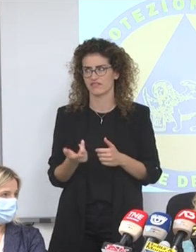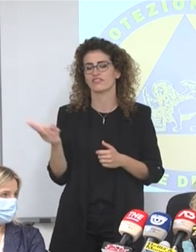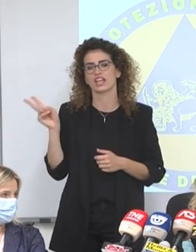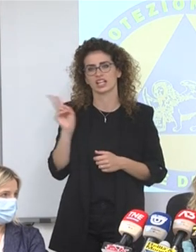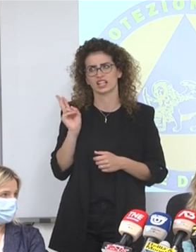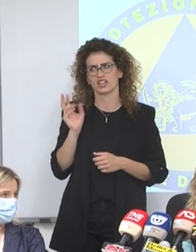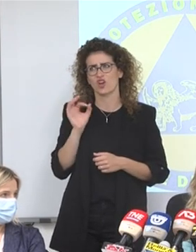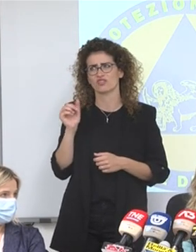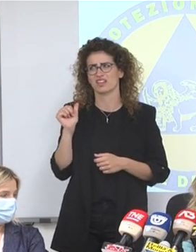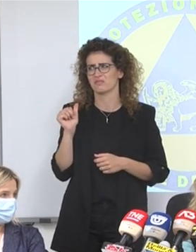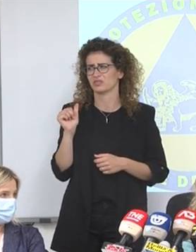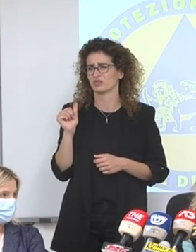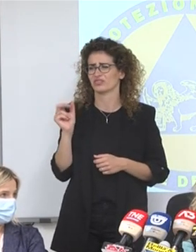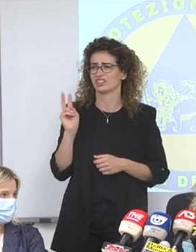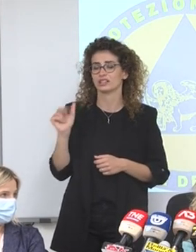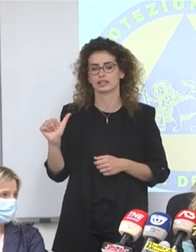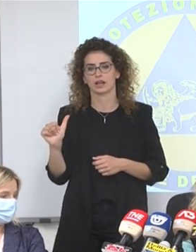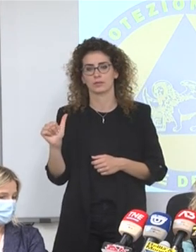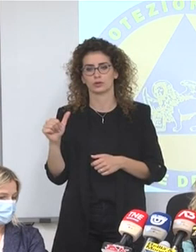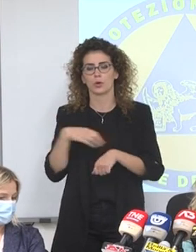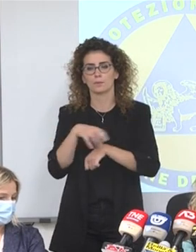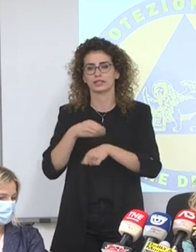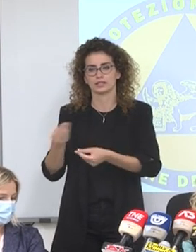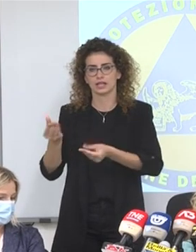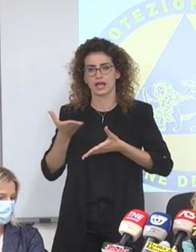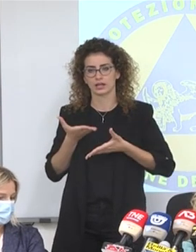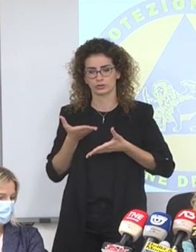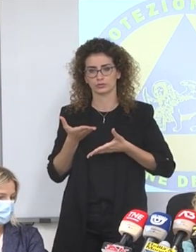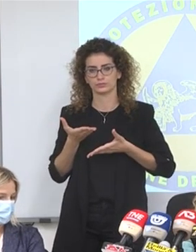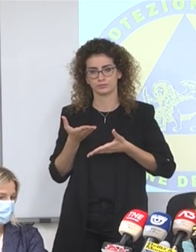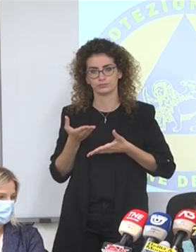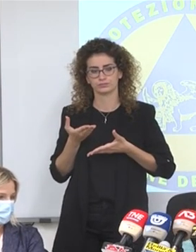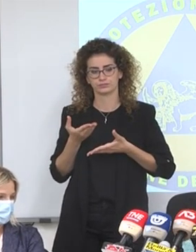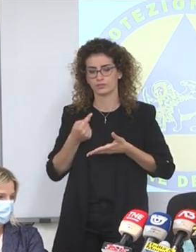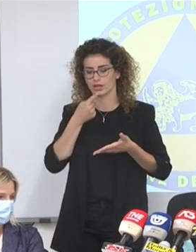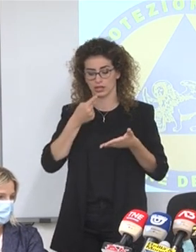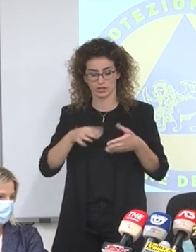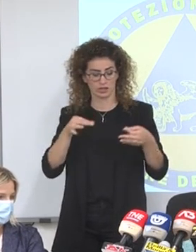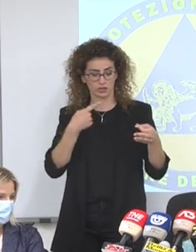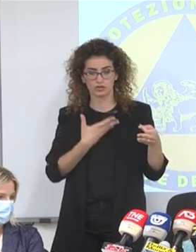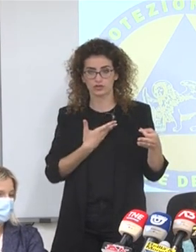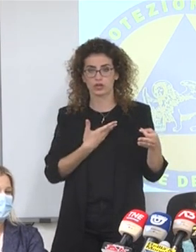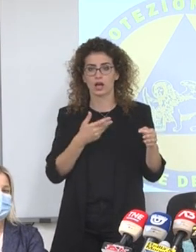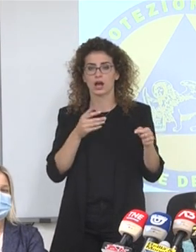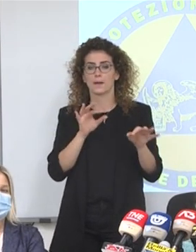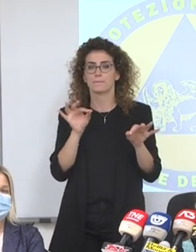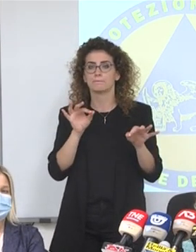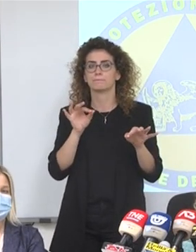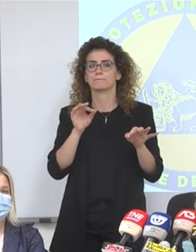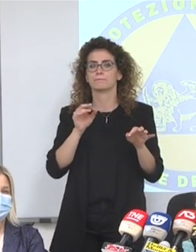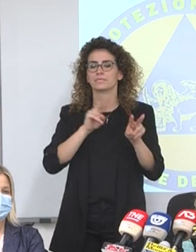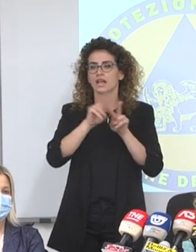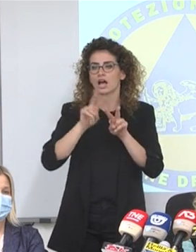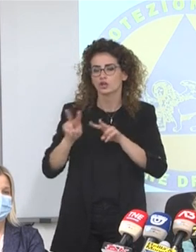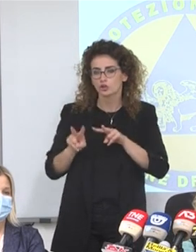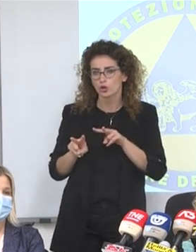parte o sabato da parte del Ministero, dove praticamente ci dice che ci sono alcuni paesi, tra cui la Finlandia, i Paesi